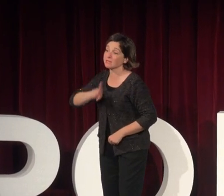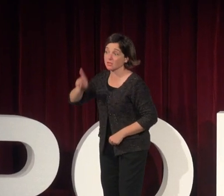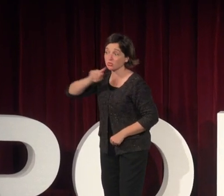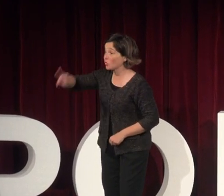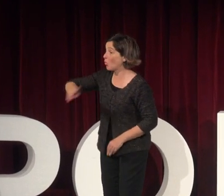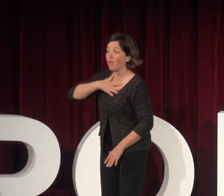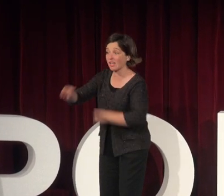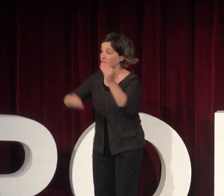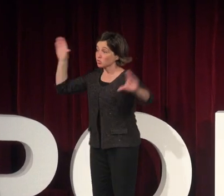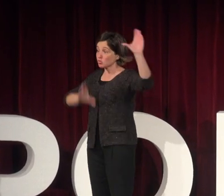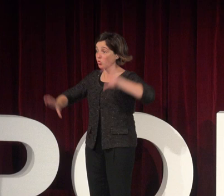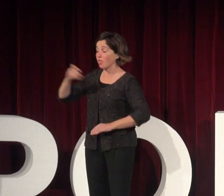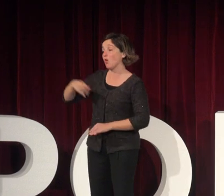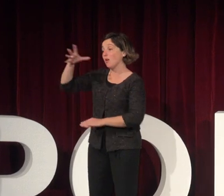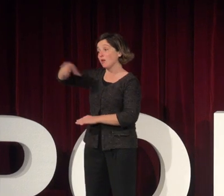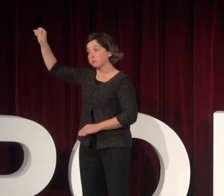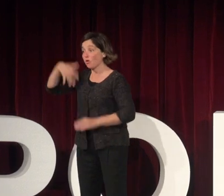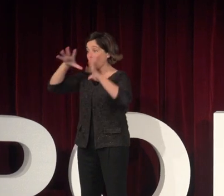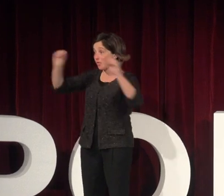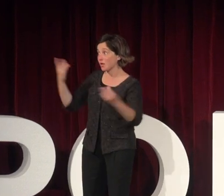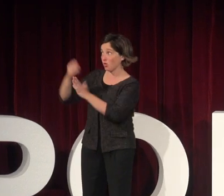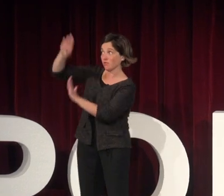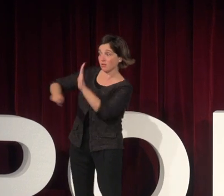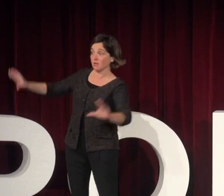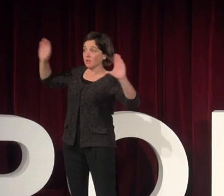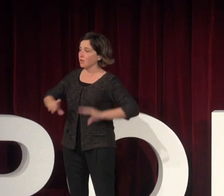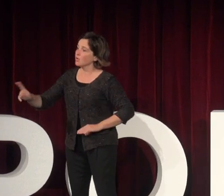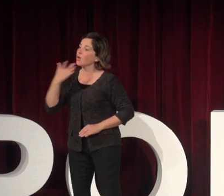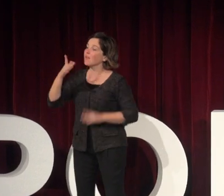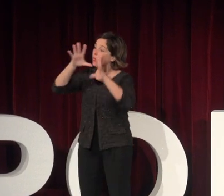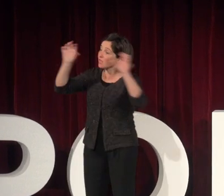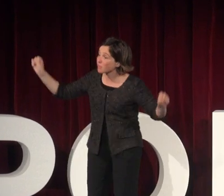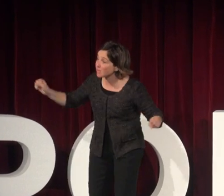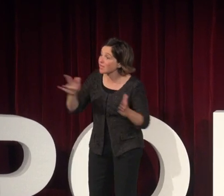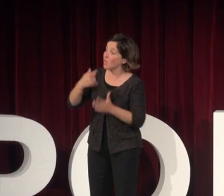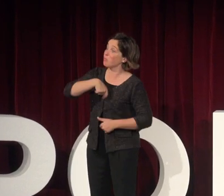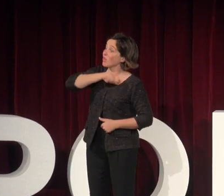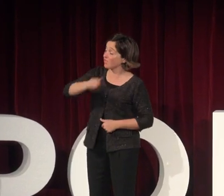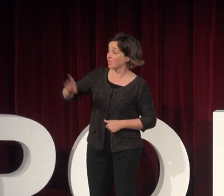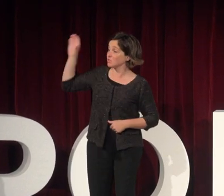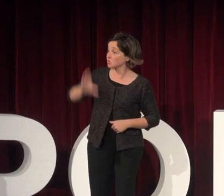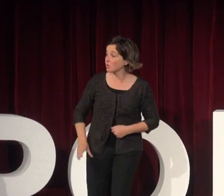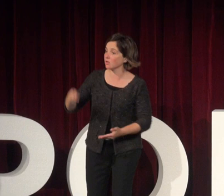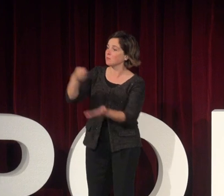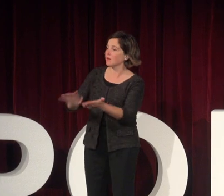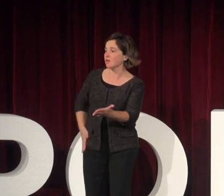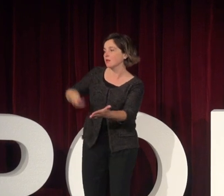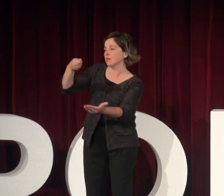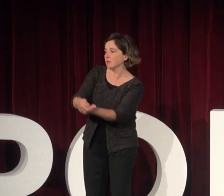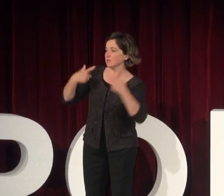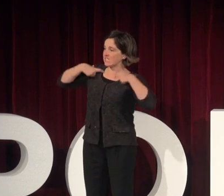querido equiparar los sueldos de la policía y de la guardia civil. Hay policías y guardias civiles en nuestro país que se pagan de su